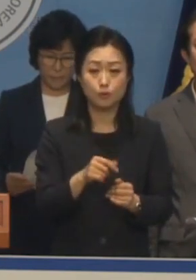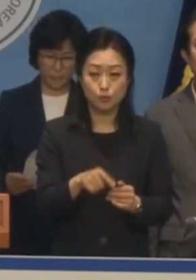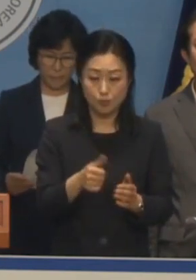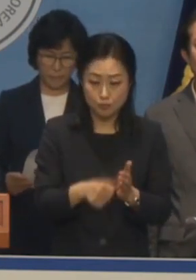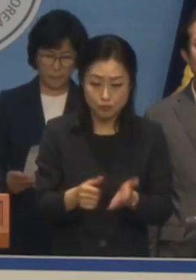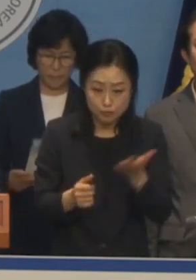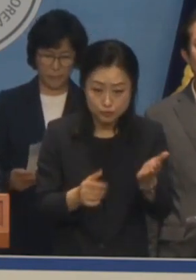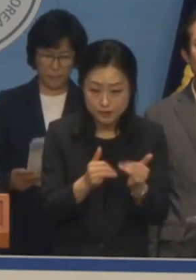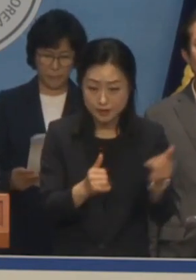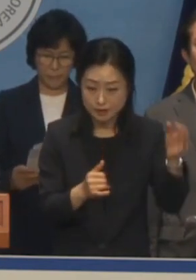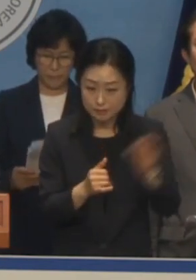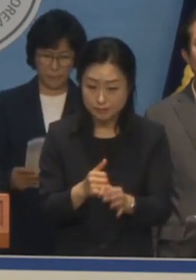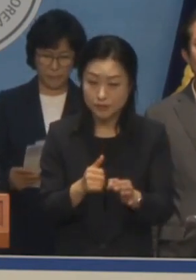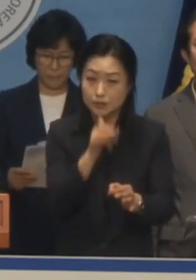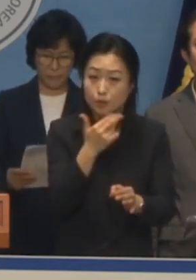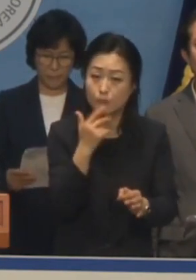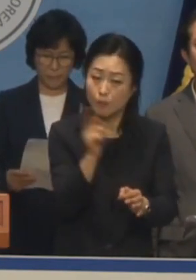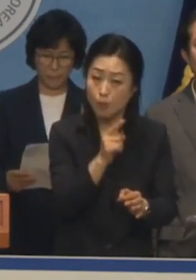둘째,